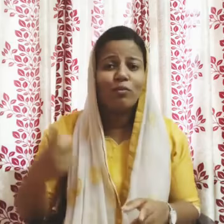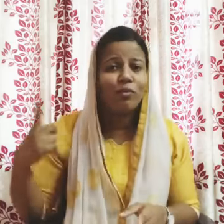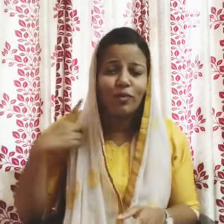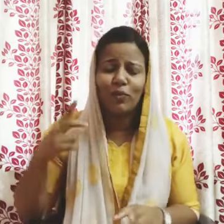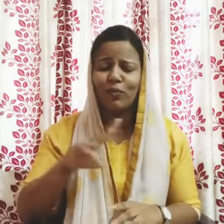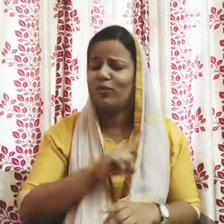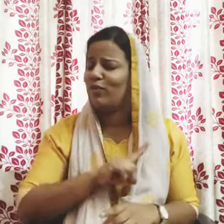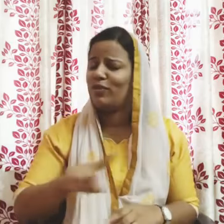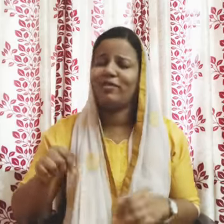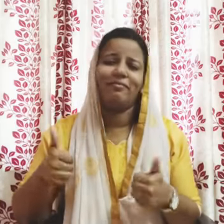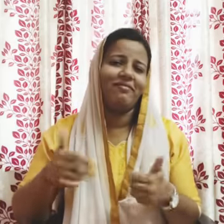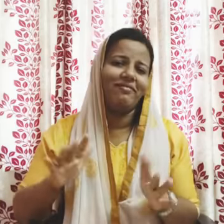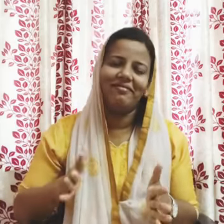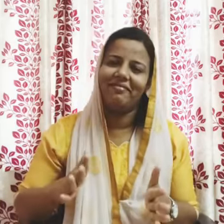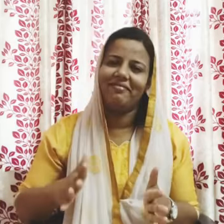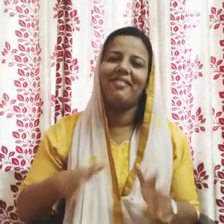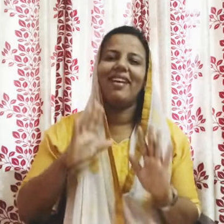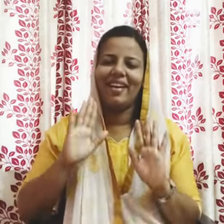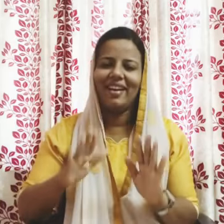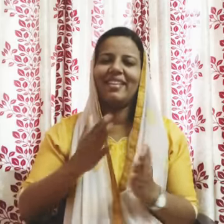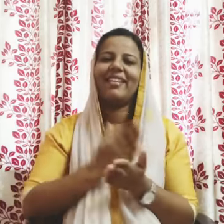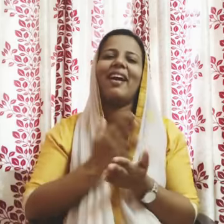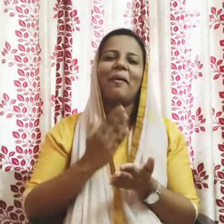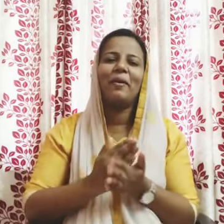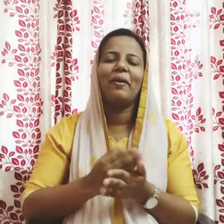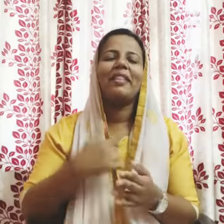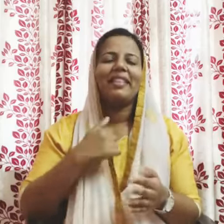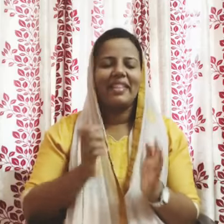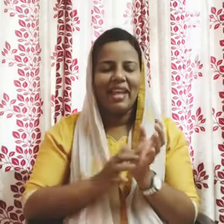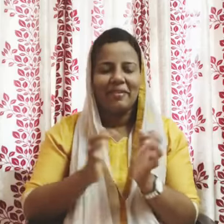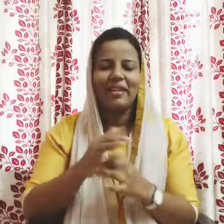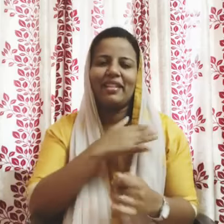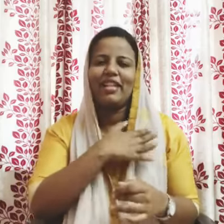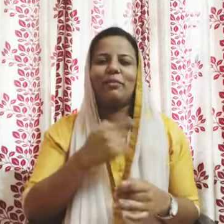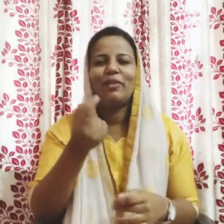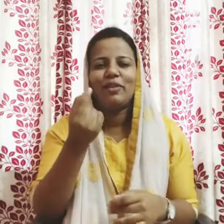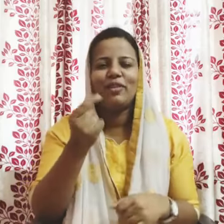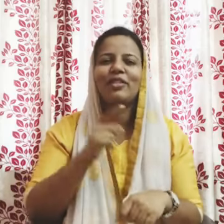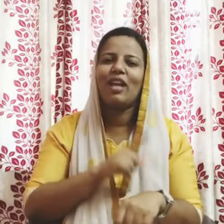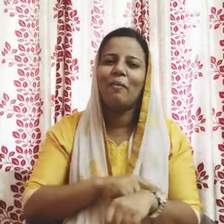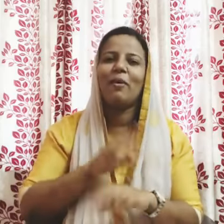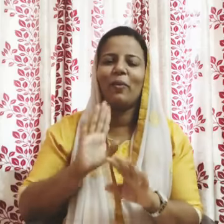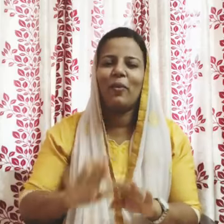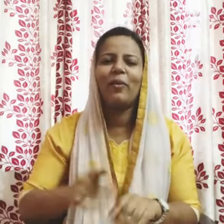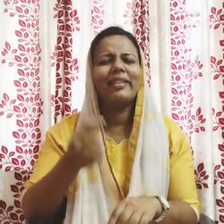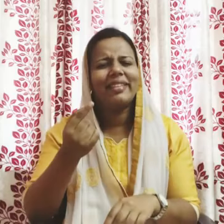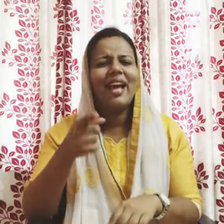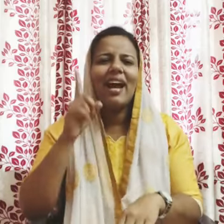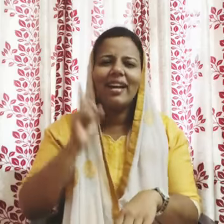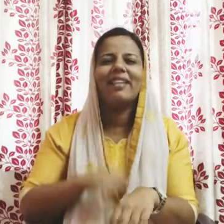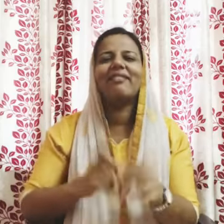നമ്മളെ തള്ളിക്കളയാൻ പറ്റുമോ? ഒരിക്കലും പറ്റത്തില്ല. അതുകൊണ്ടാണ് ഇവിടെ പറയുന്നത് ക്ഷണനേരത്തേക്കേ ഉള്ളൂ. അല്പസമയത്തേക്കേ ഉള്ളൂ, ബാലശിക്ഷയാണ്.